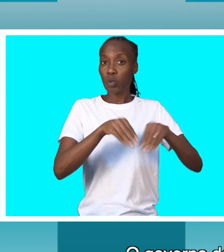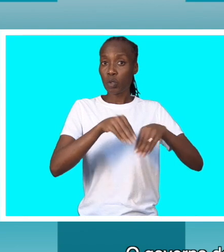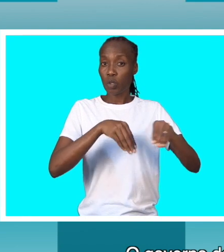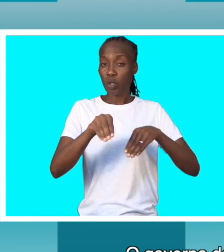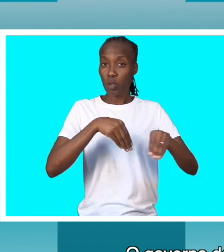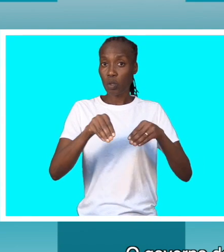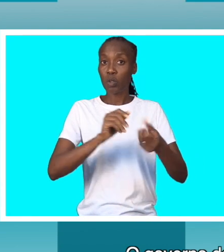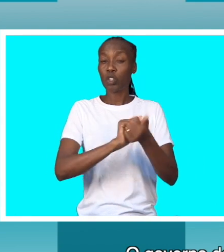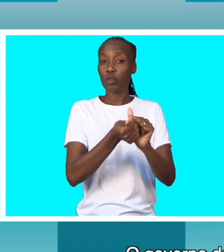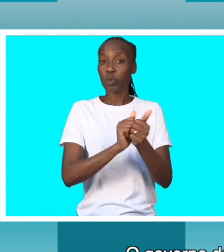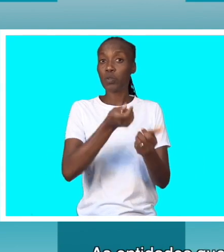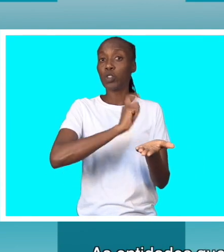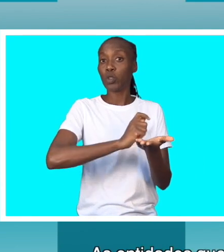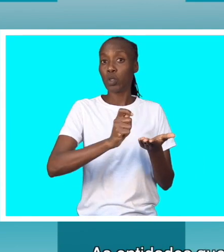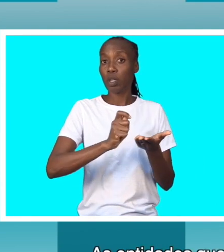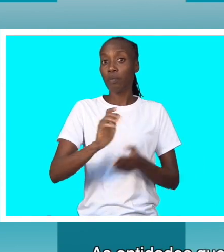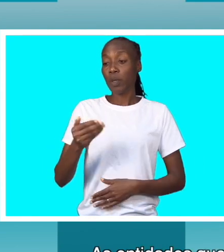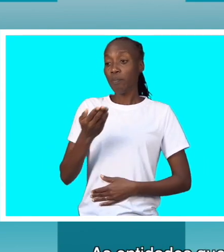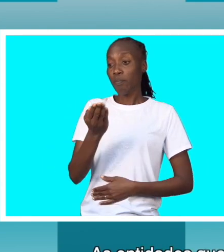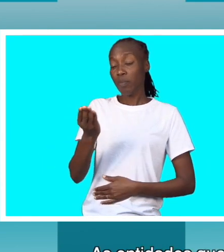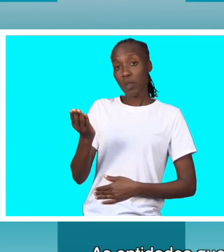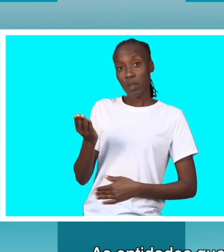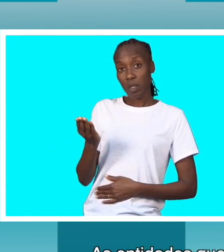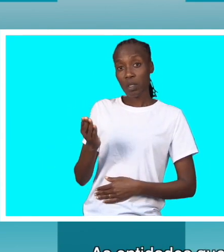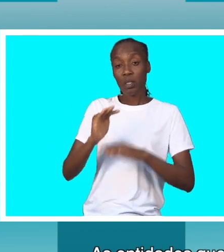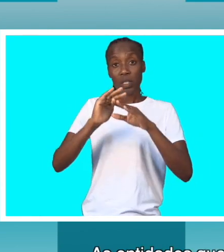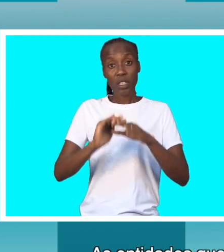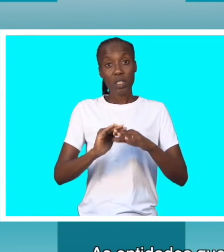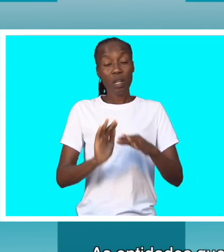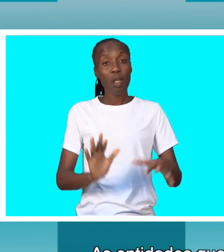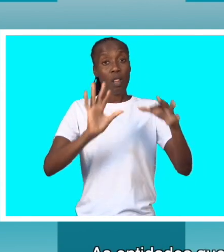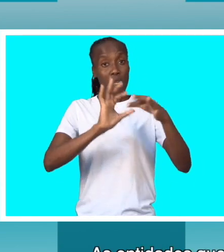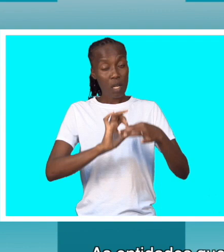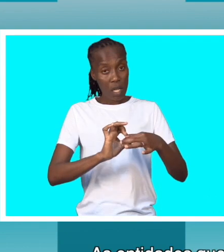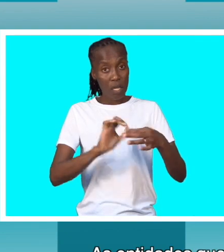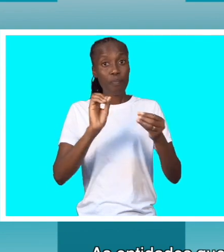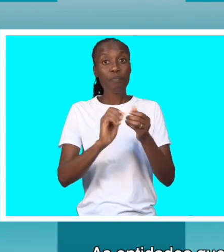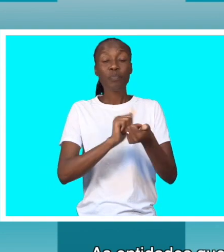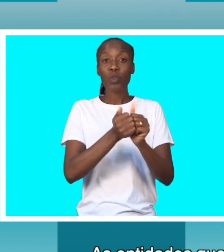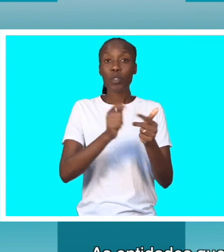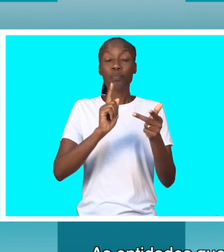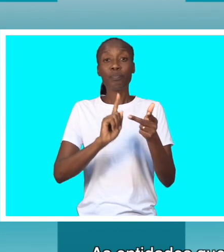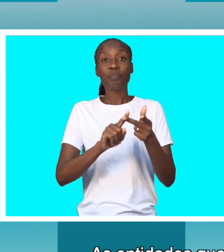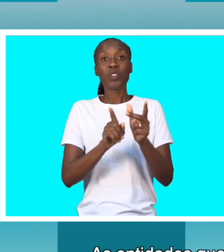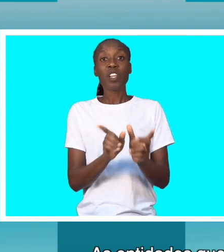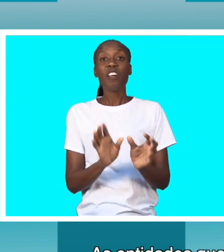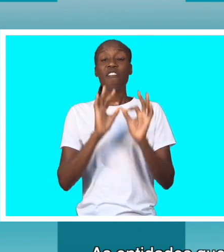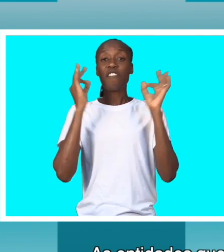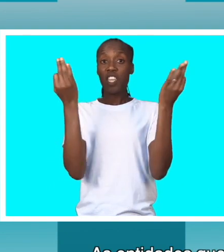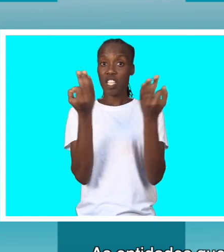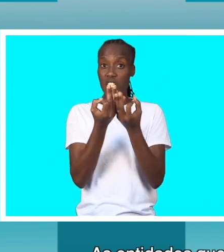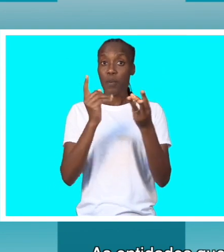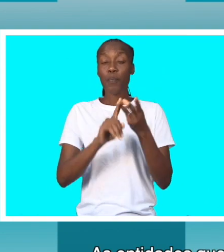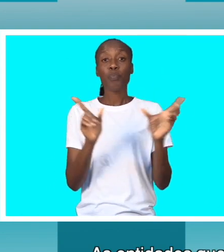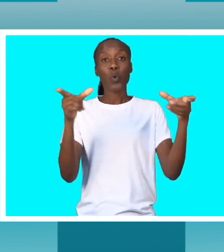de Jogos Desportivos Escolares. Entretanto, as entidades que lidam com o desporto, estou a falar de federações, de clubes,